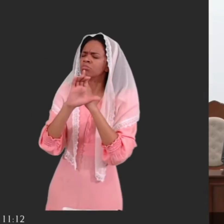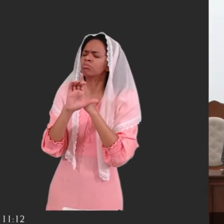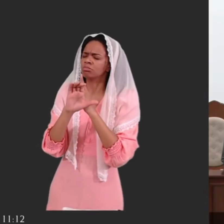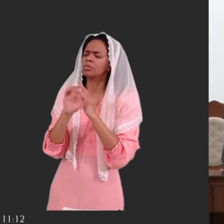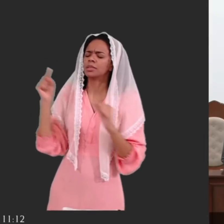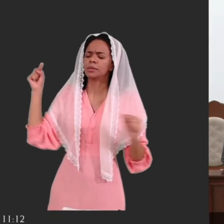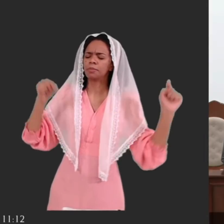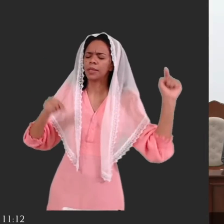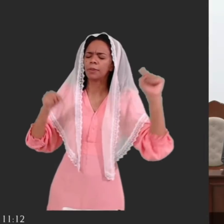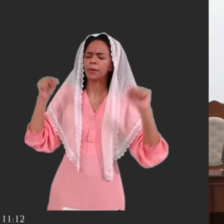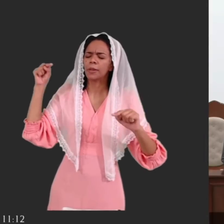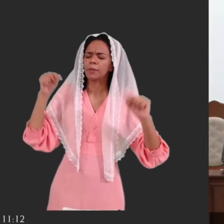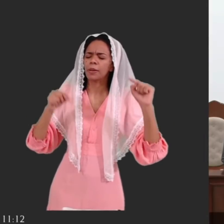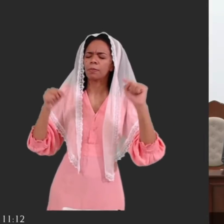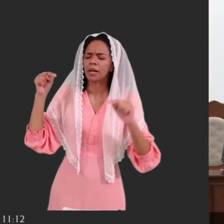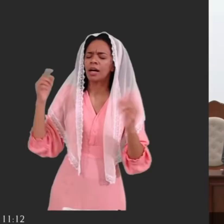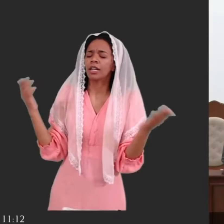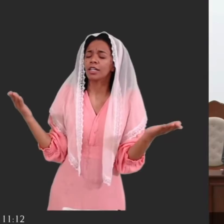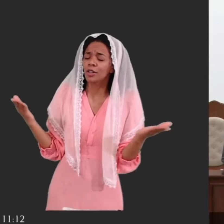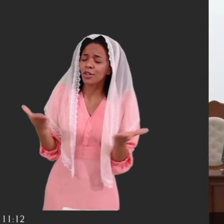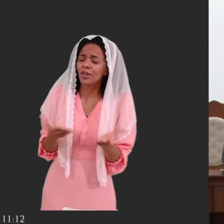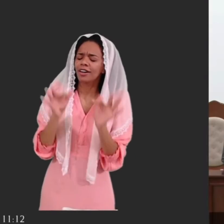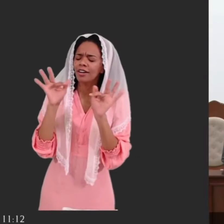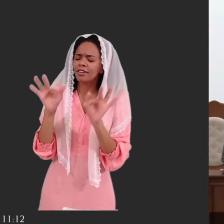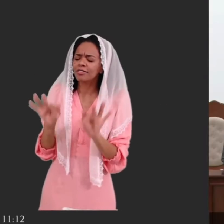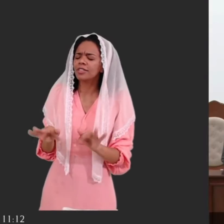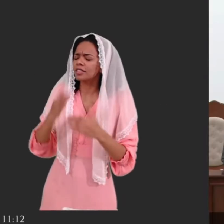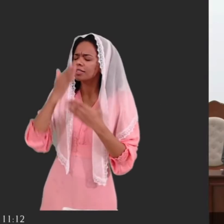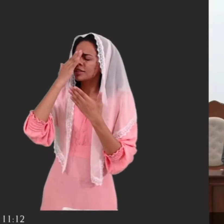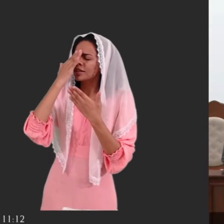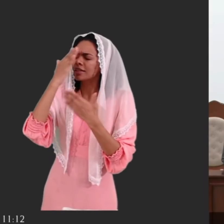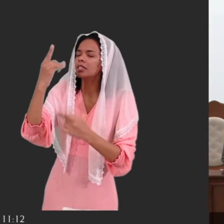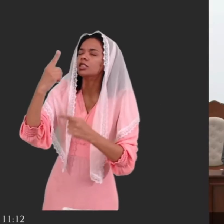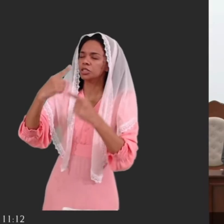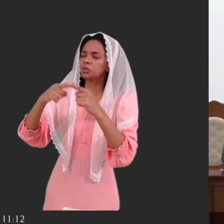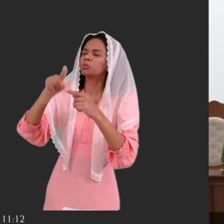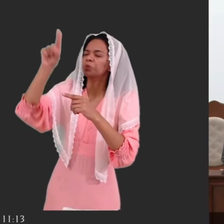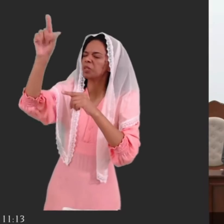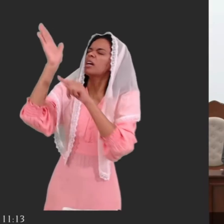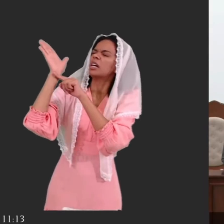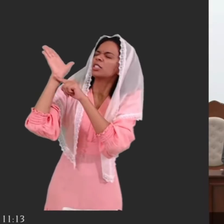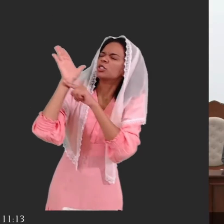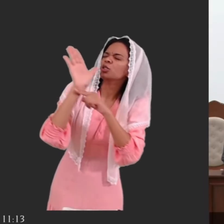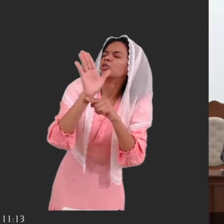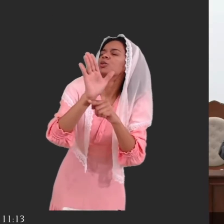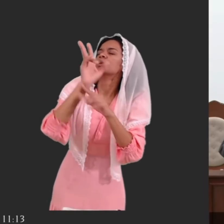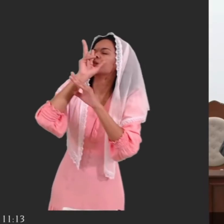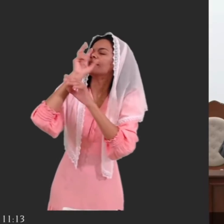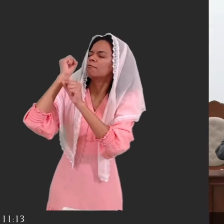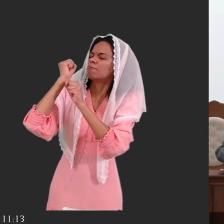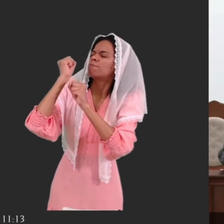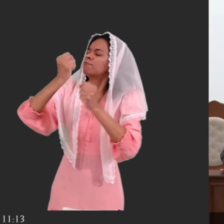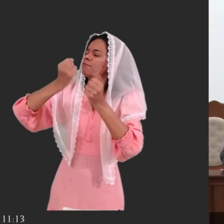culto. Já no final dele, te damos graça pela tua ajuda e a tua força que deste para todos nós